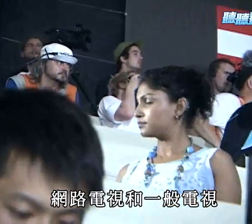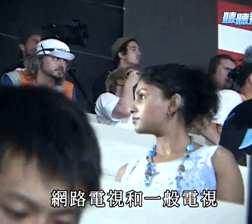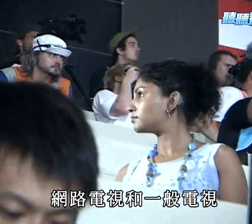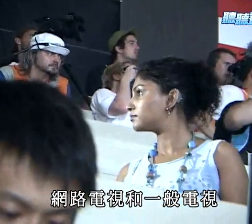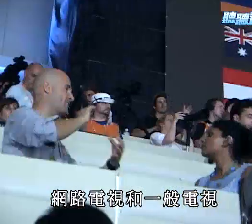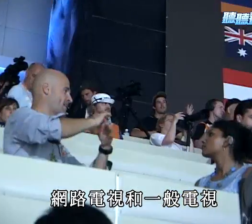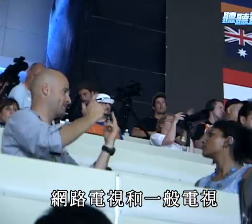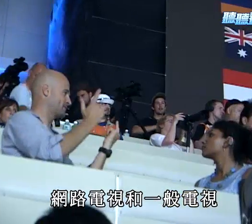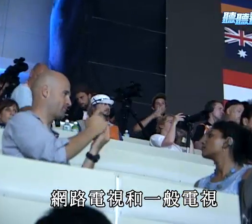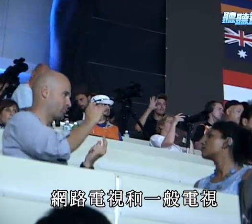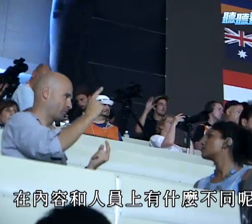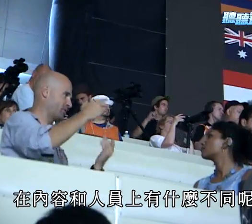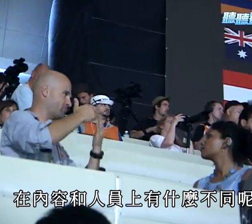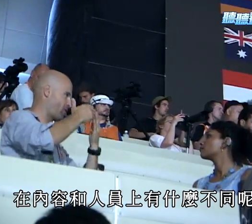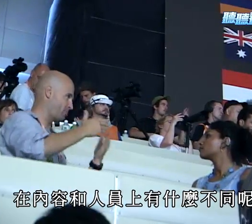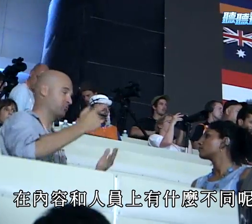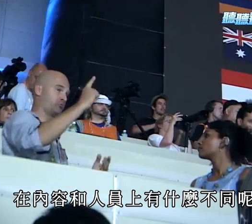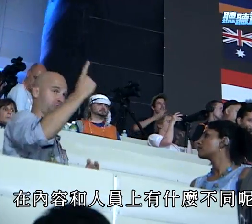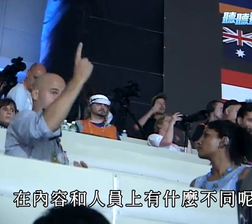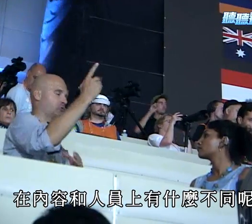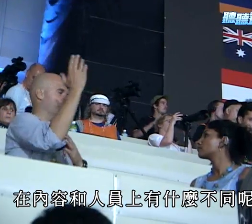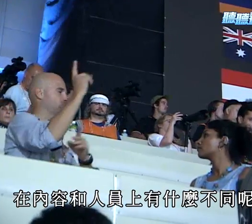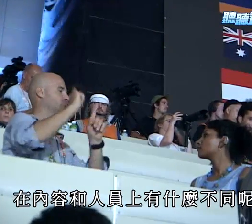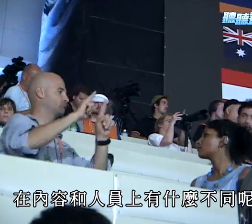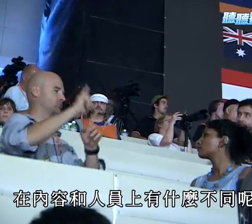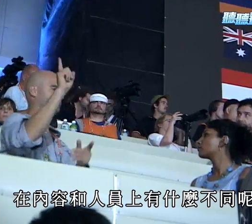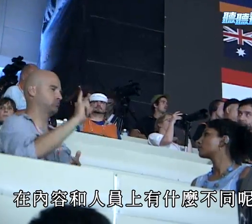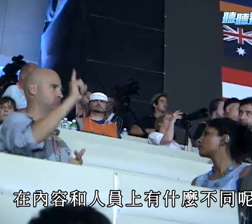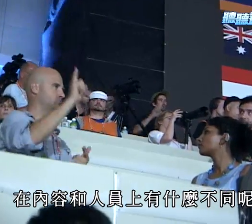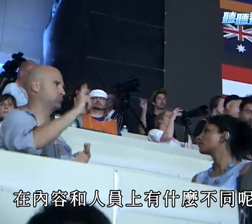视和一般电视在内容和人员上有什么不同呢？